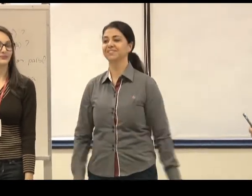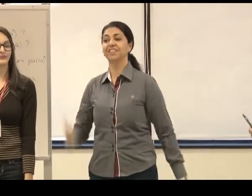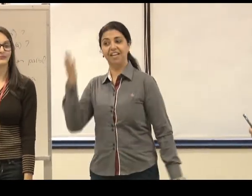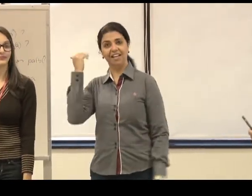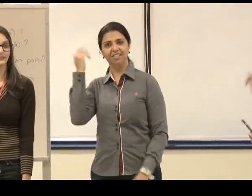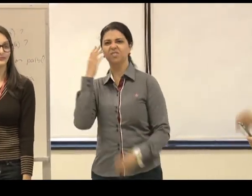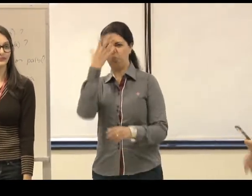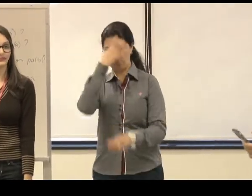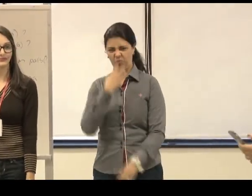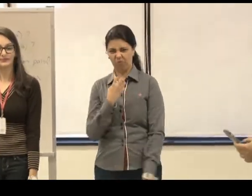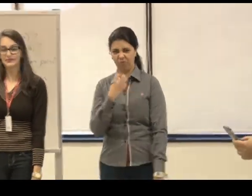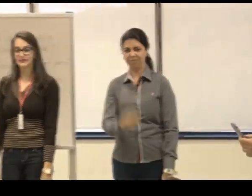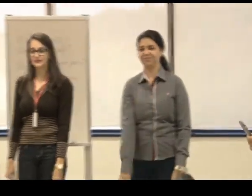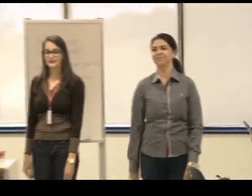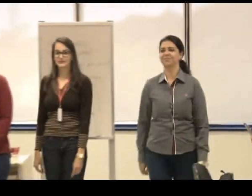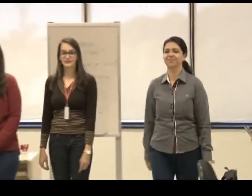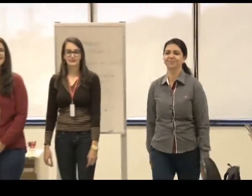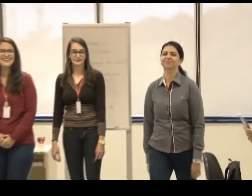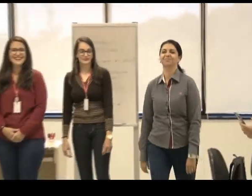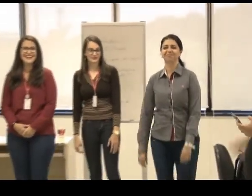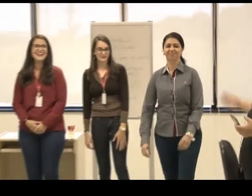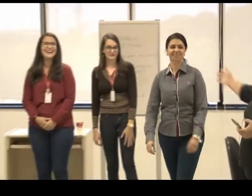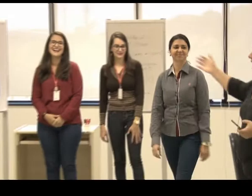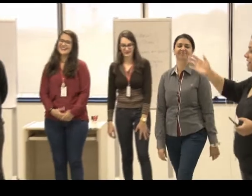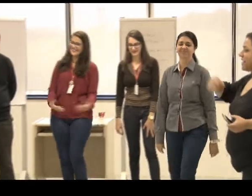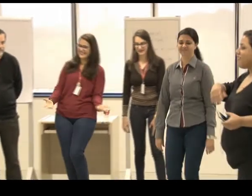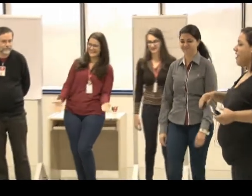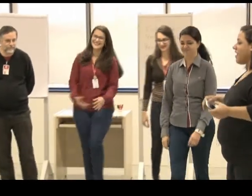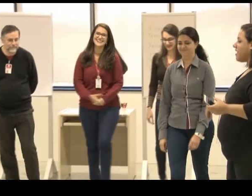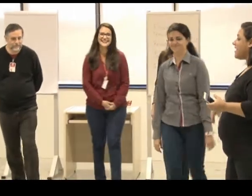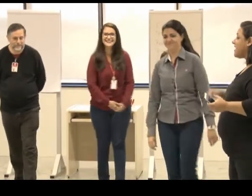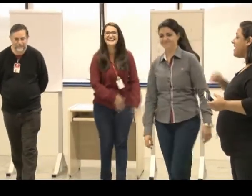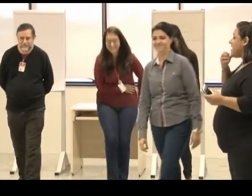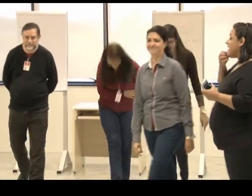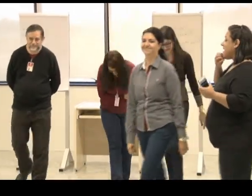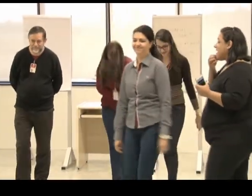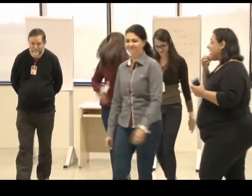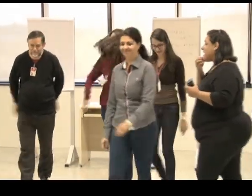Ok, acabou o tempo de vocês. Obrigada, bora.